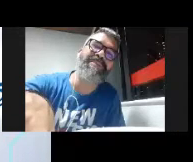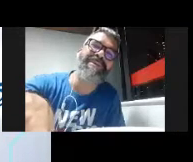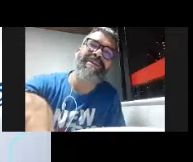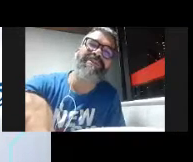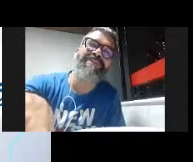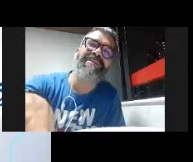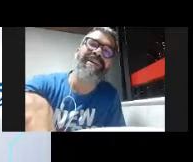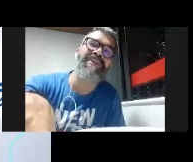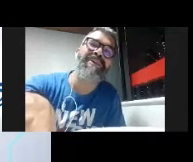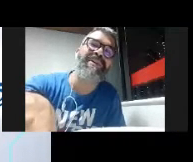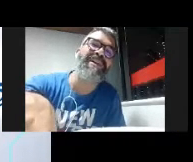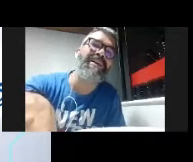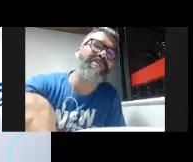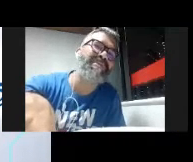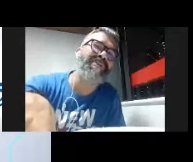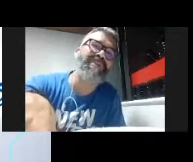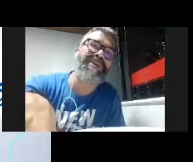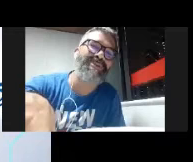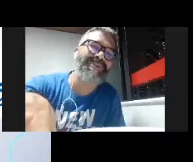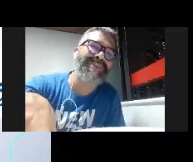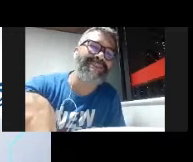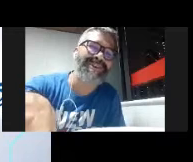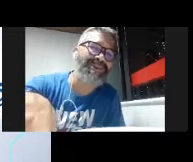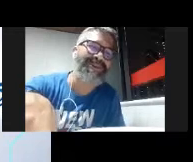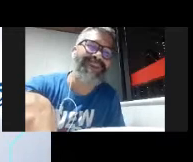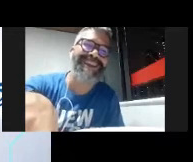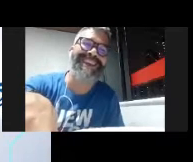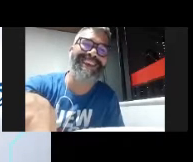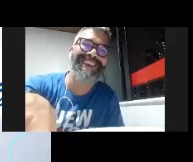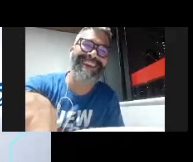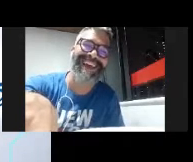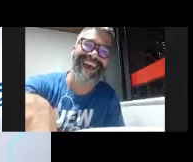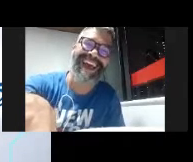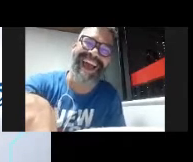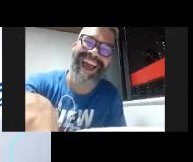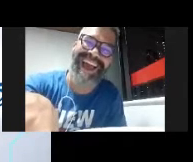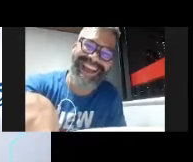pergunta difícil essa hora da não noite, foi não, viu? não, professora. Foi porque eu estou tentando É, gesticular aqui.